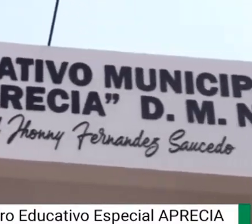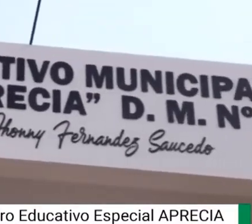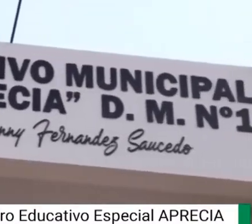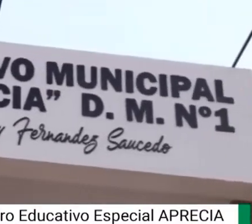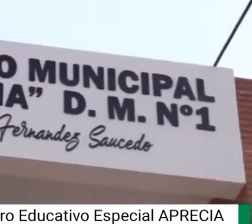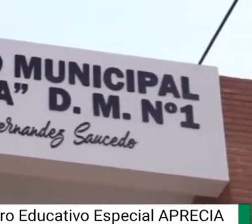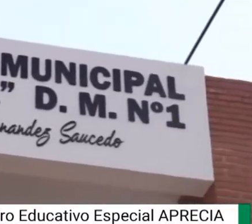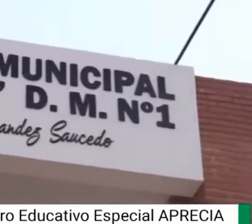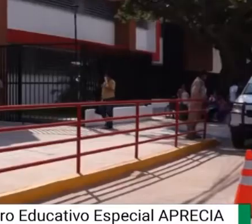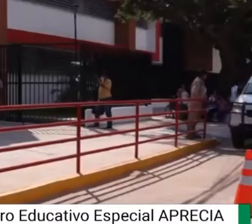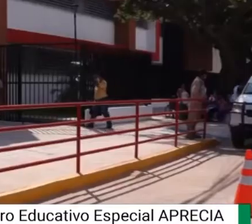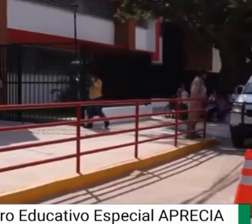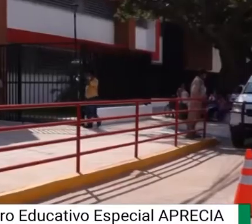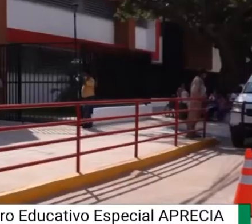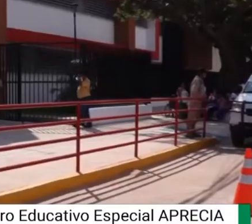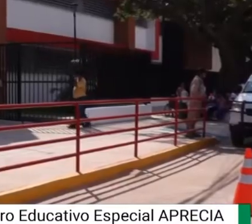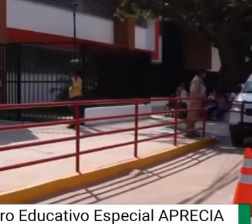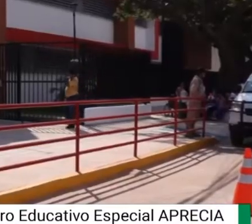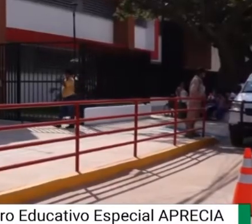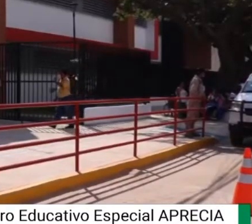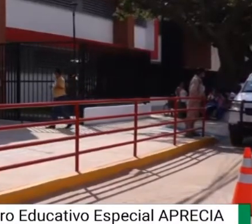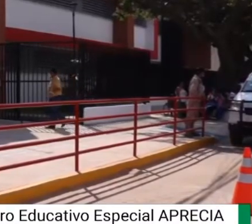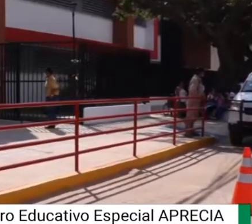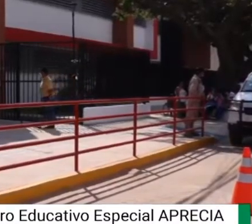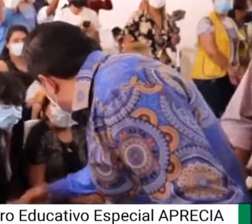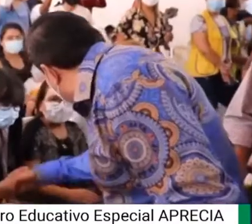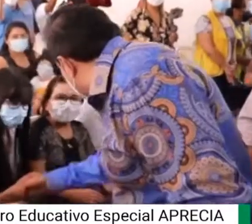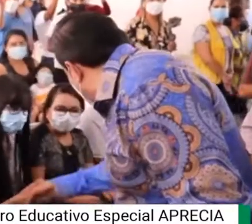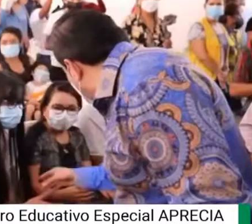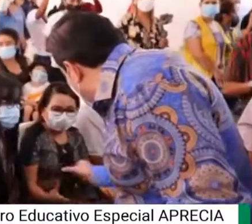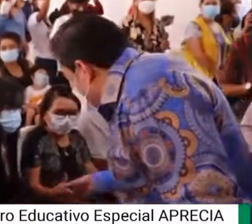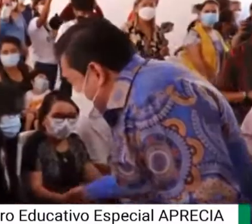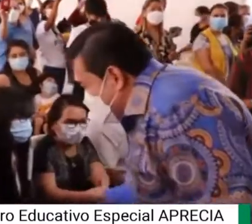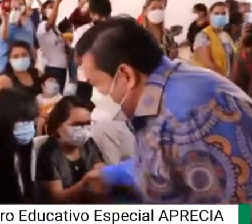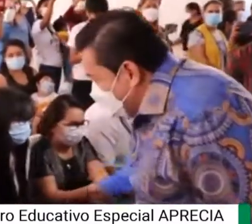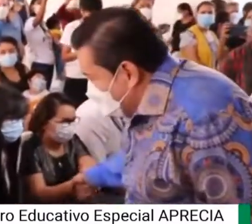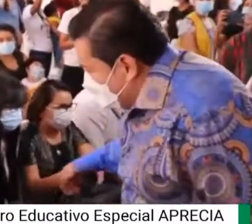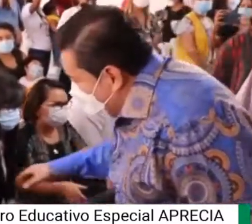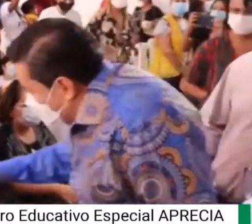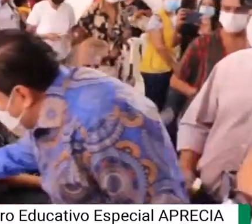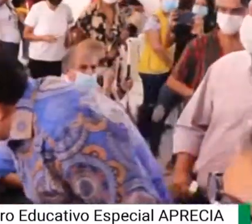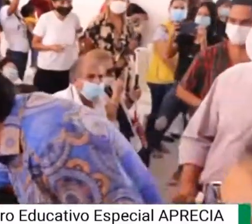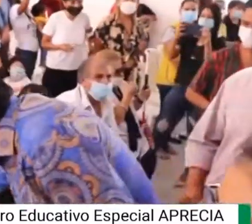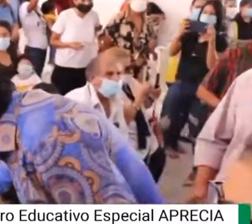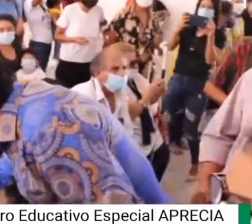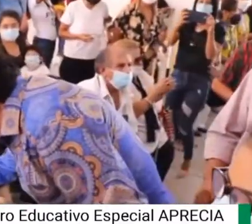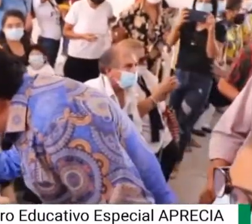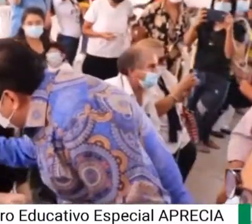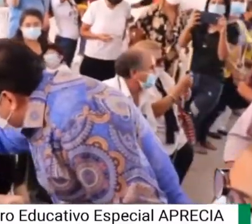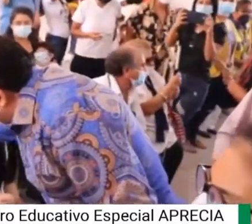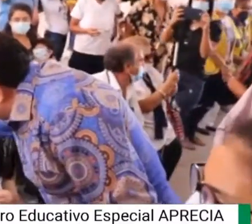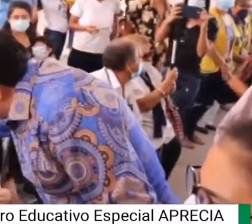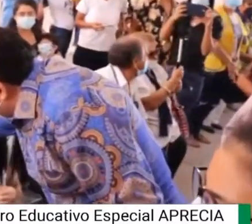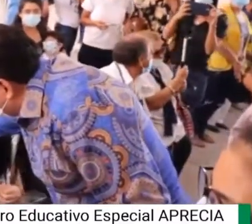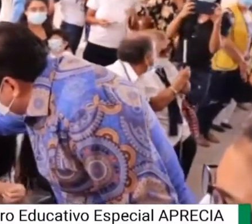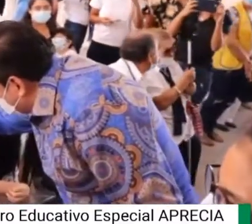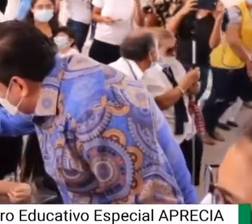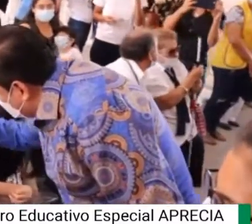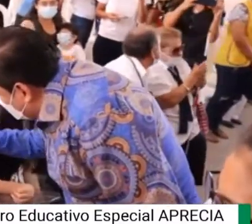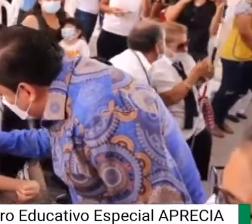que trabaja, que se sacrifica, que apoya a un sector que permanentemente ha sido